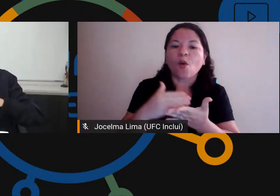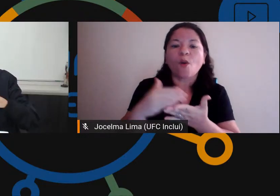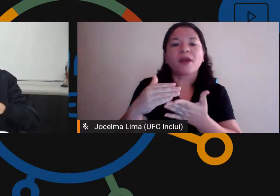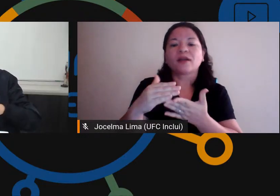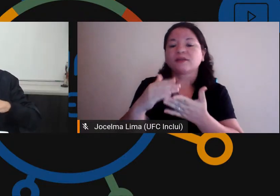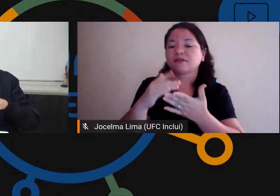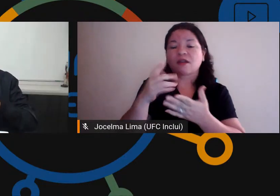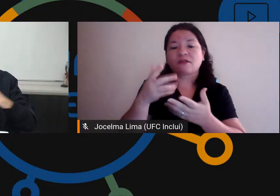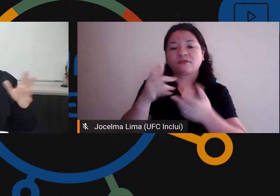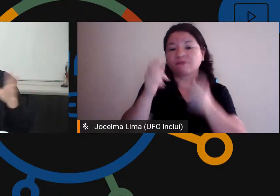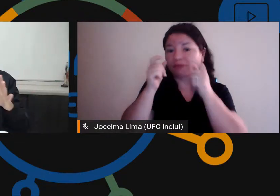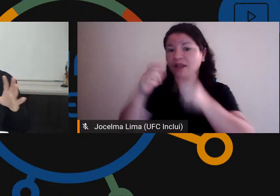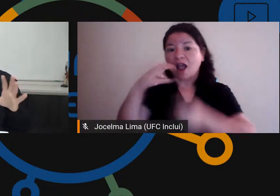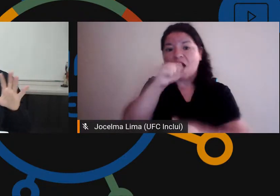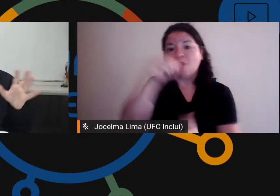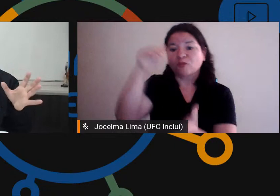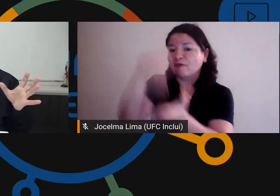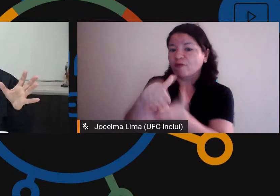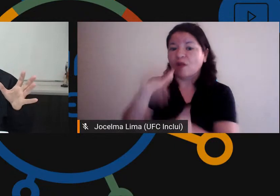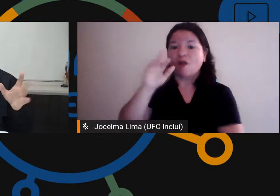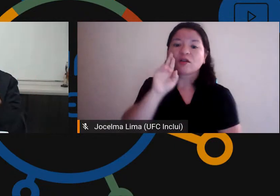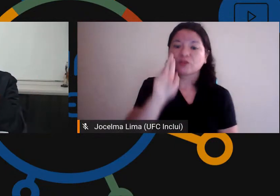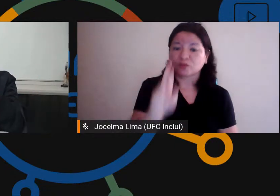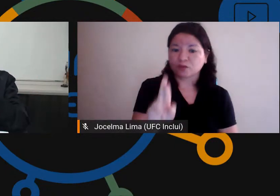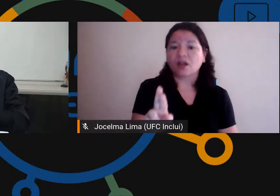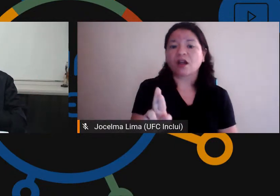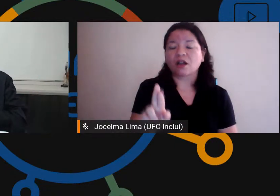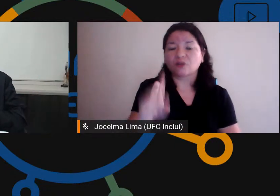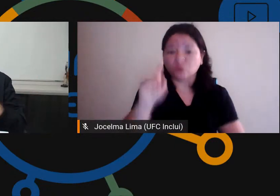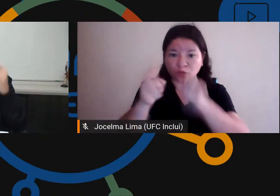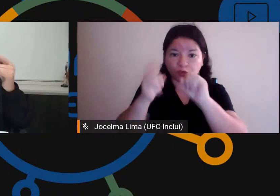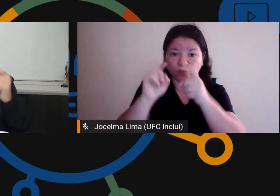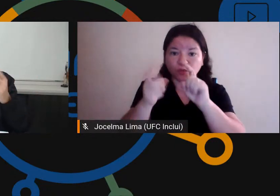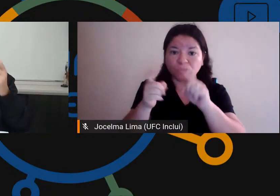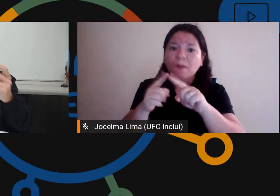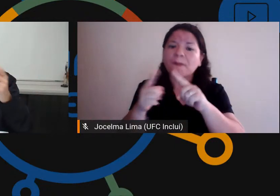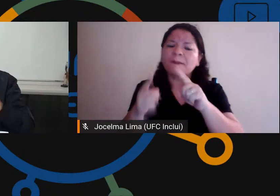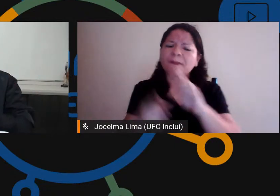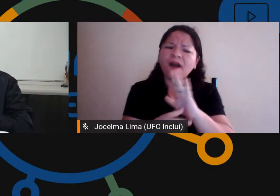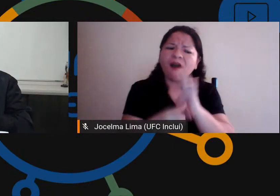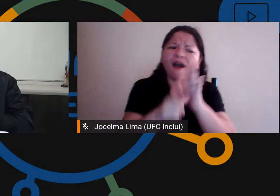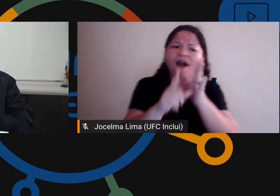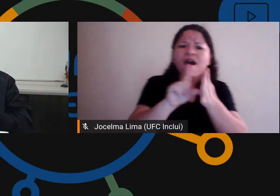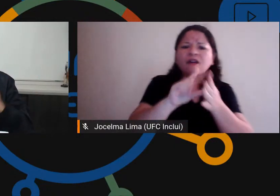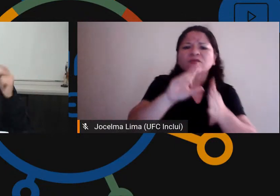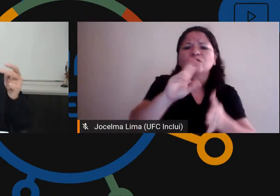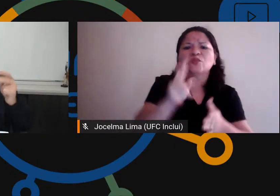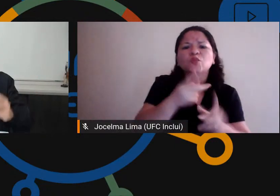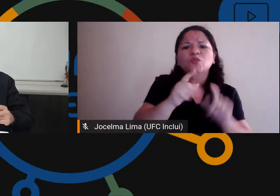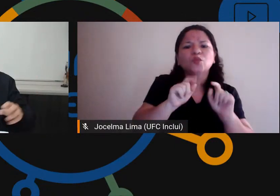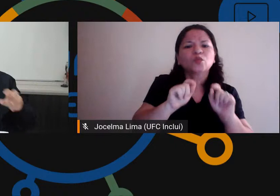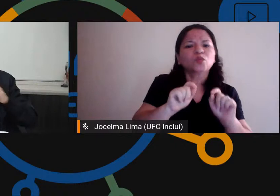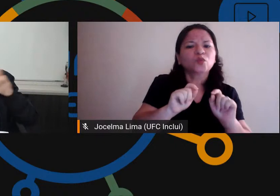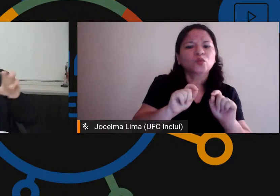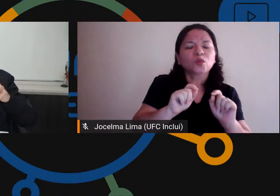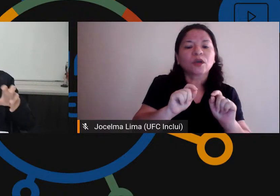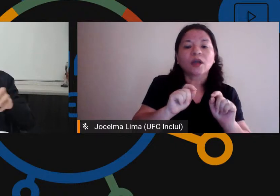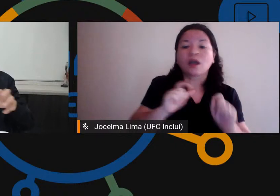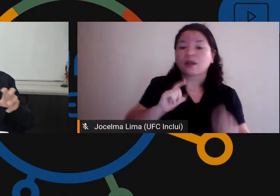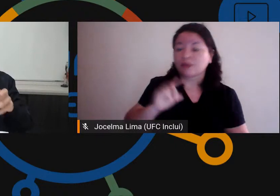resultados, ou às vezes da discussão, de onde for. Mas o que ele viu antes? Título, resumo, e se tiver